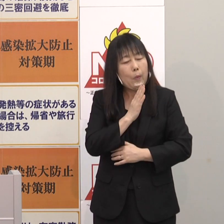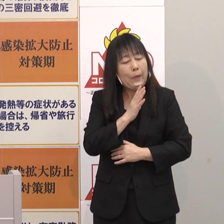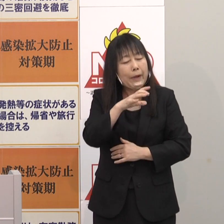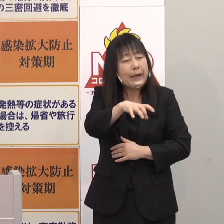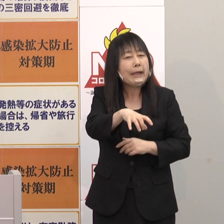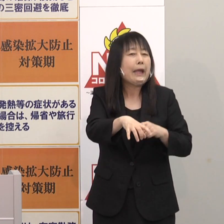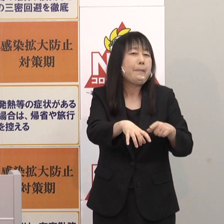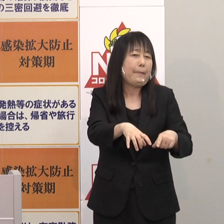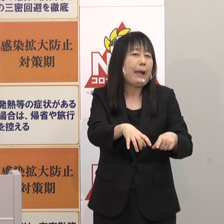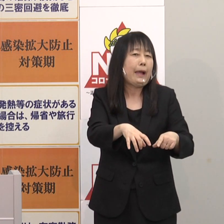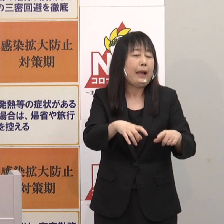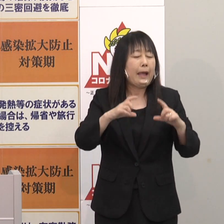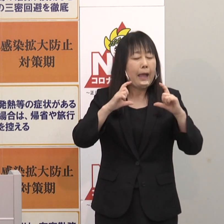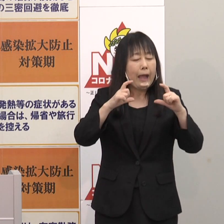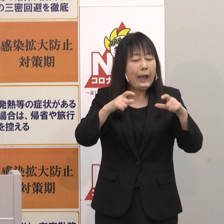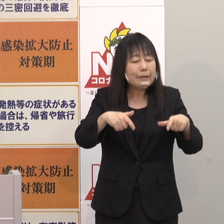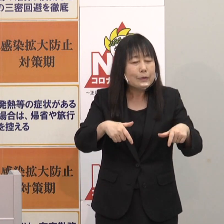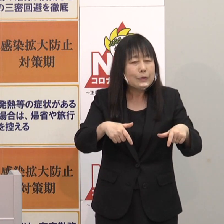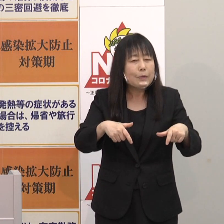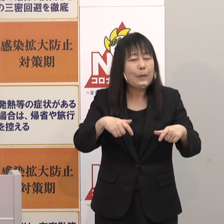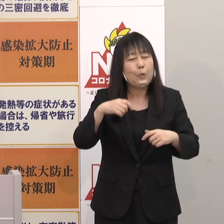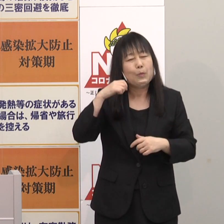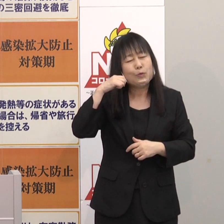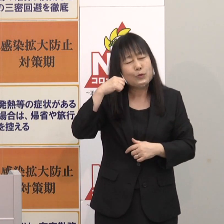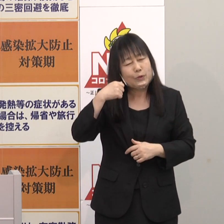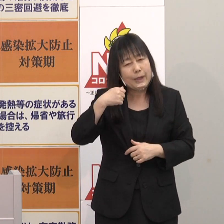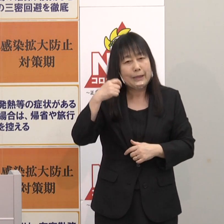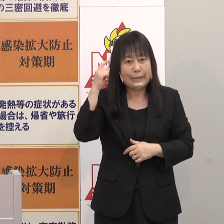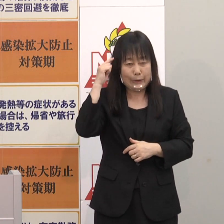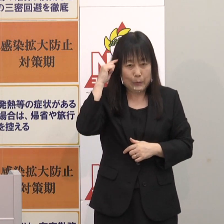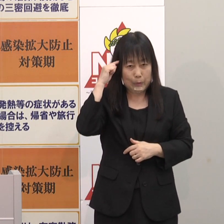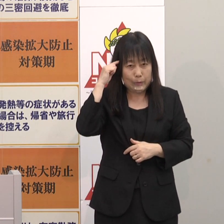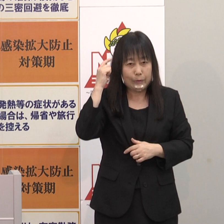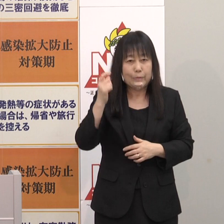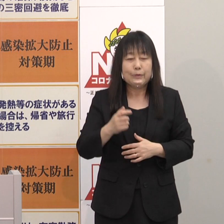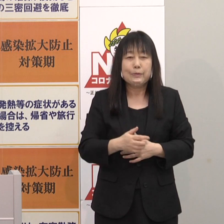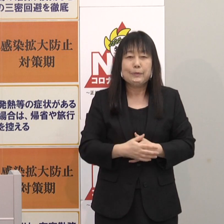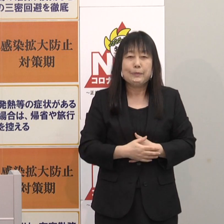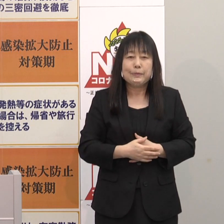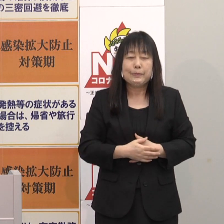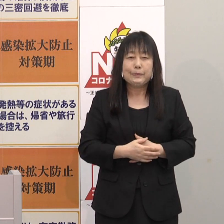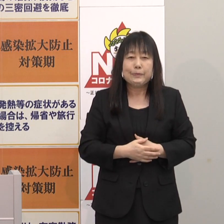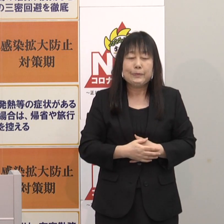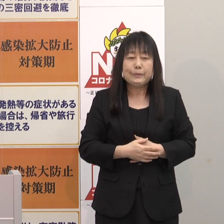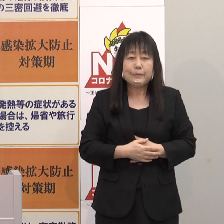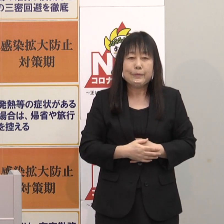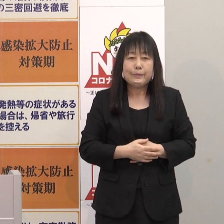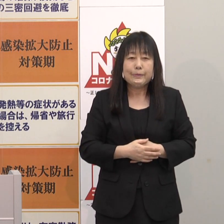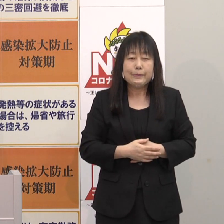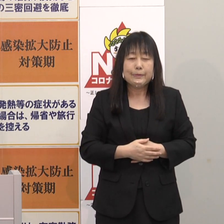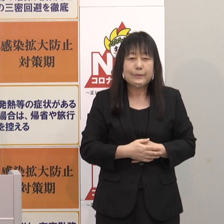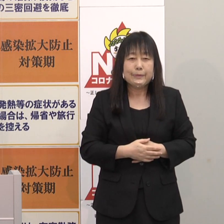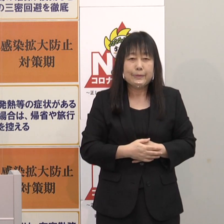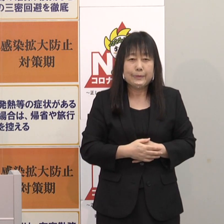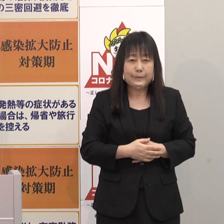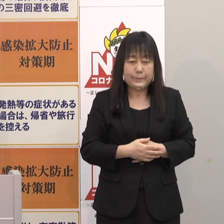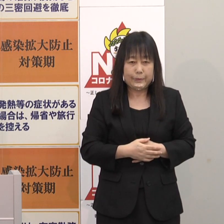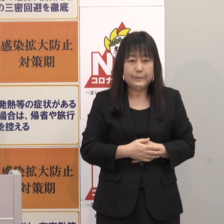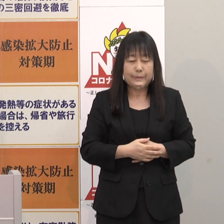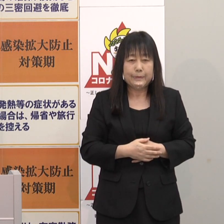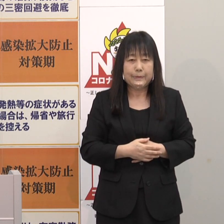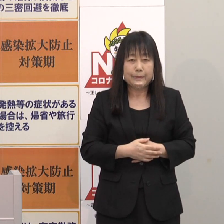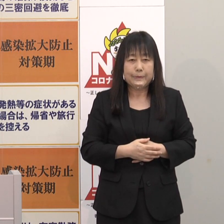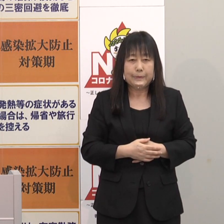そういう逆の場合にマスクを外すということが行われていない、そういった懸念もあ